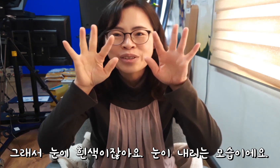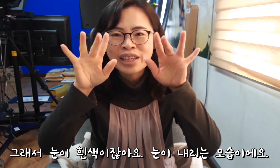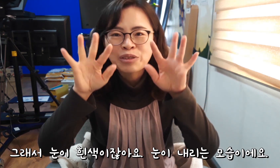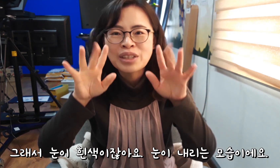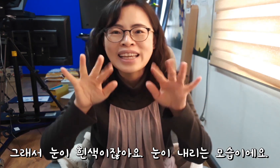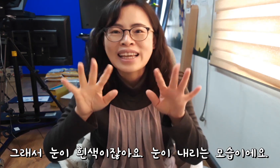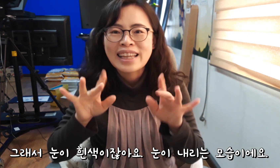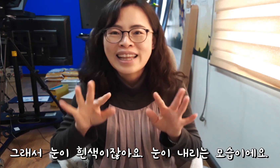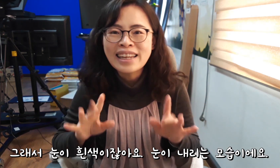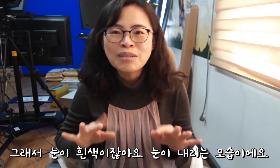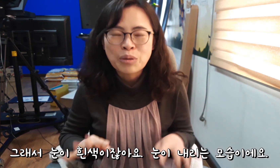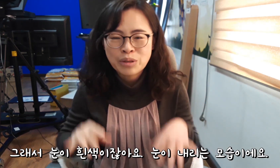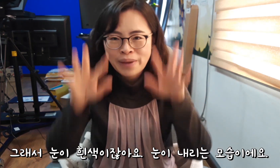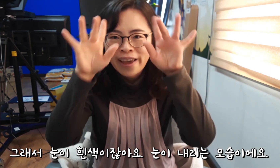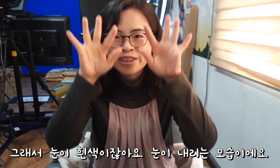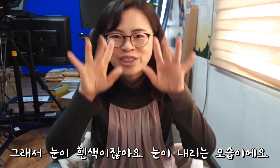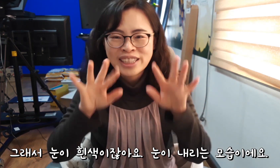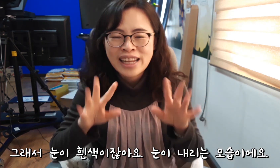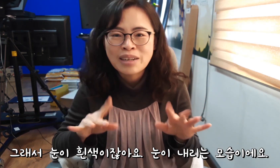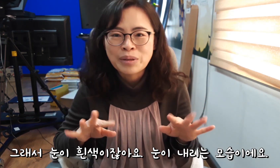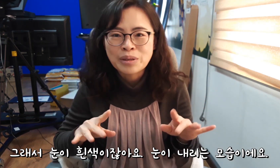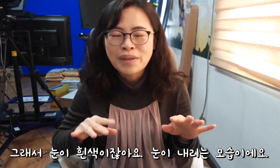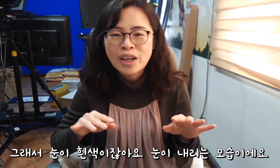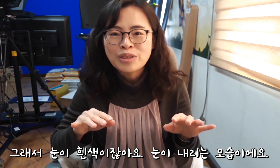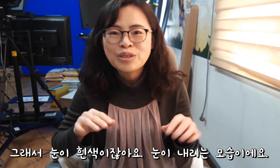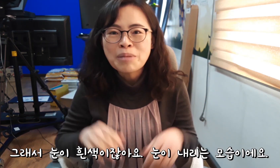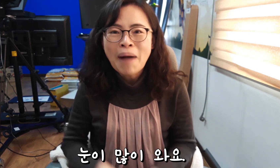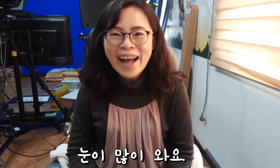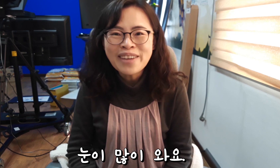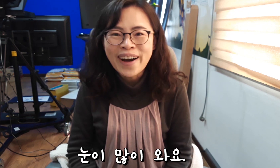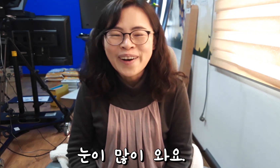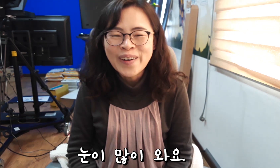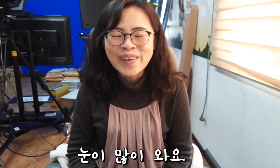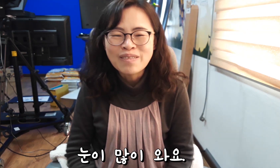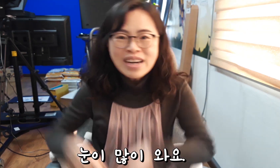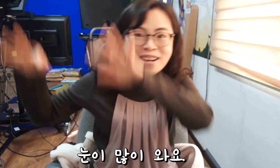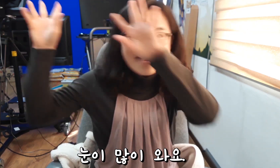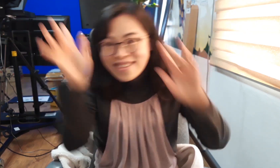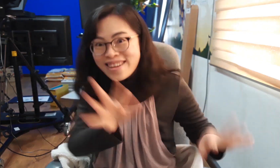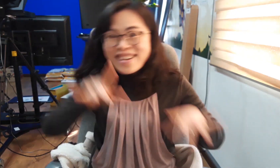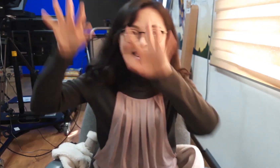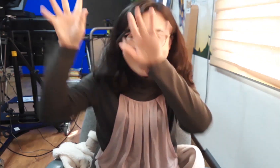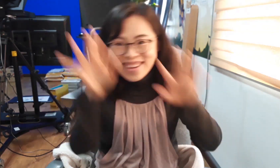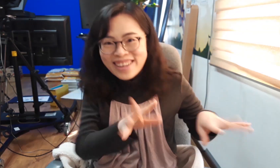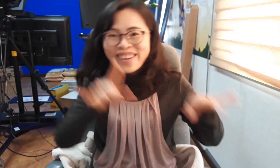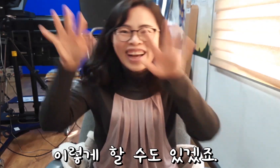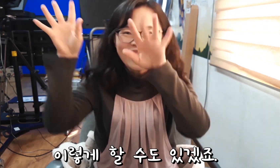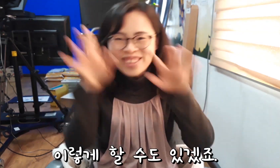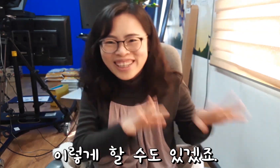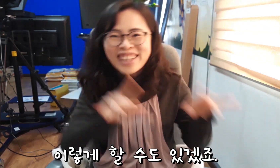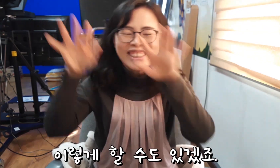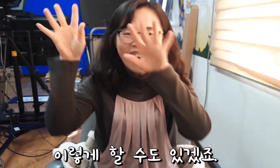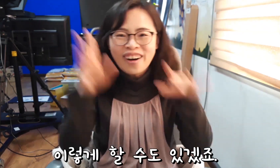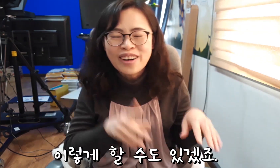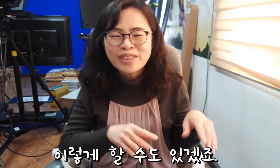이게 눈이 내리는 모습이에요. 눈이 내리는 모습. 눈이 많이 와요. 이렇게 할 수도 있겠죠. 눈이